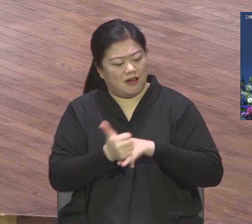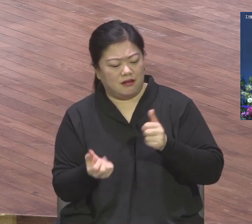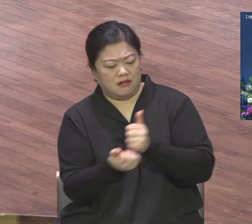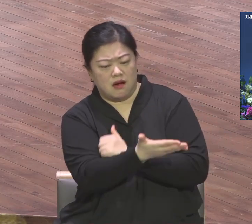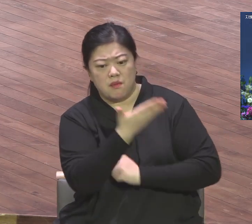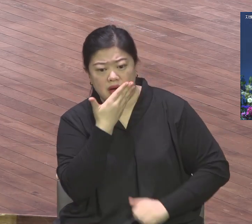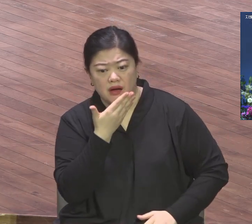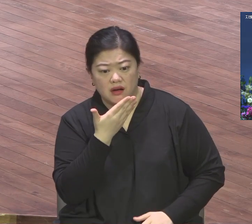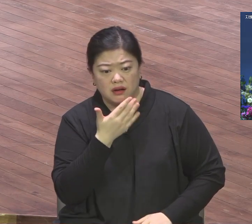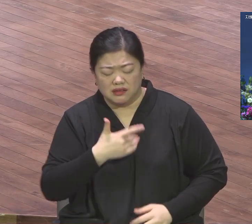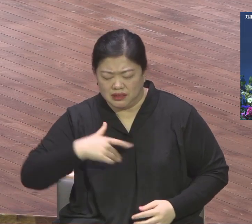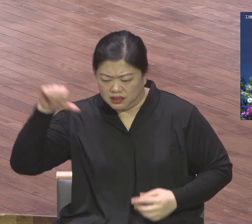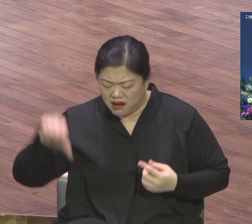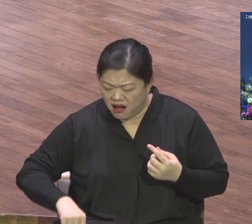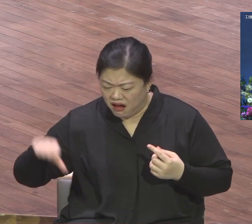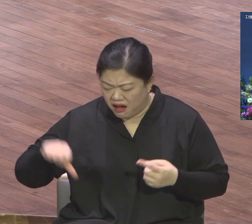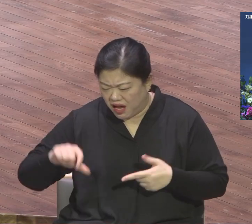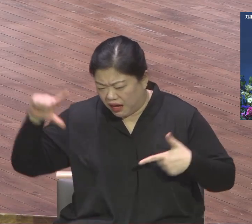영적 싸움.